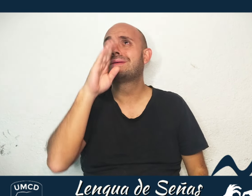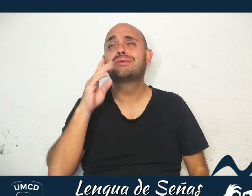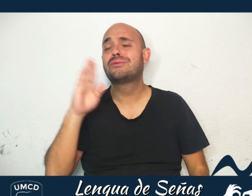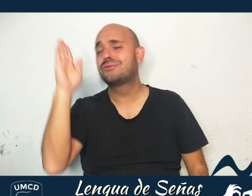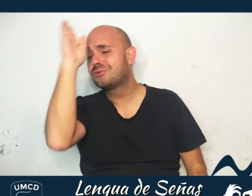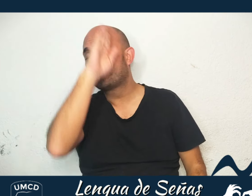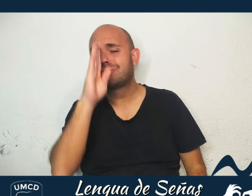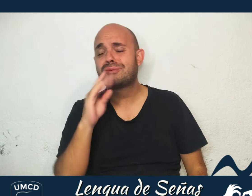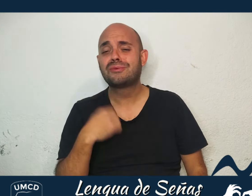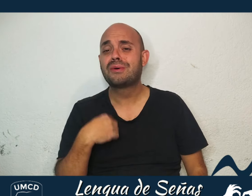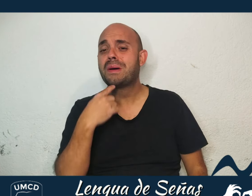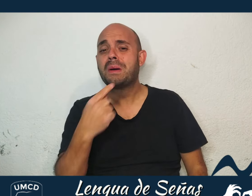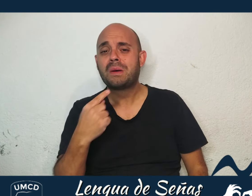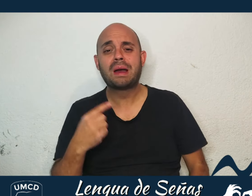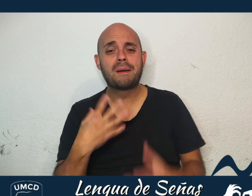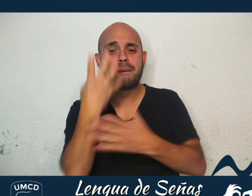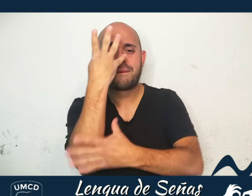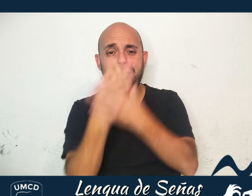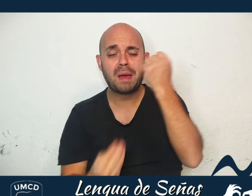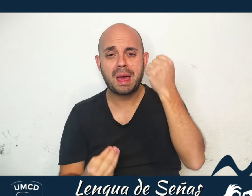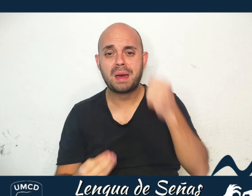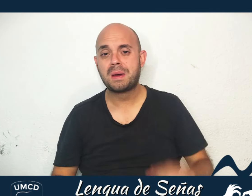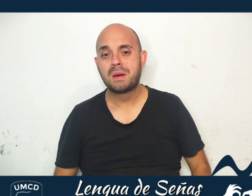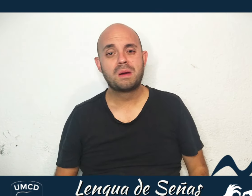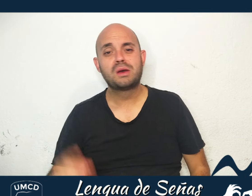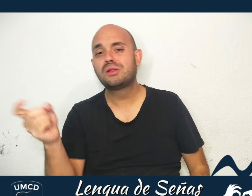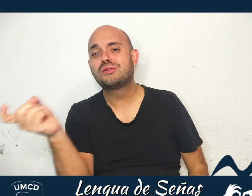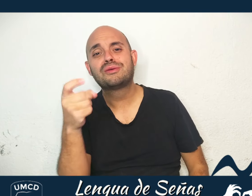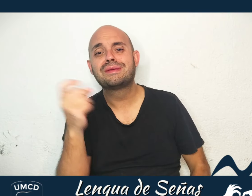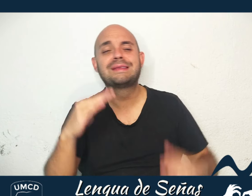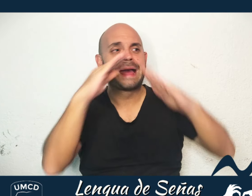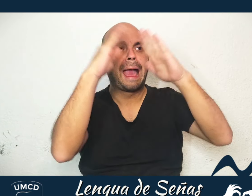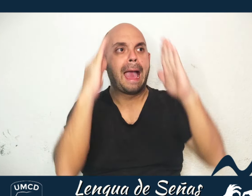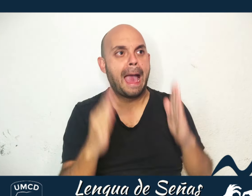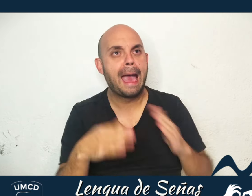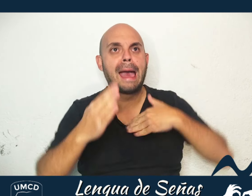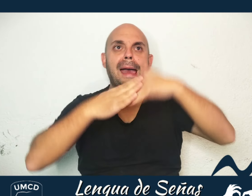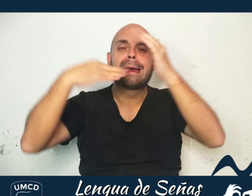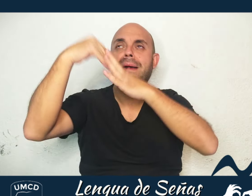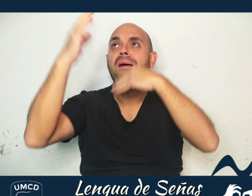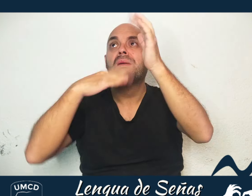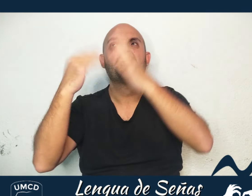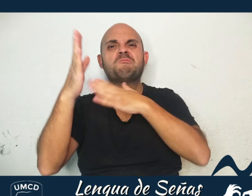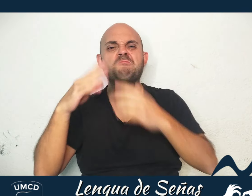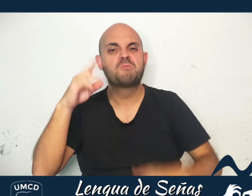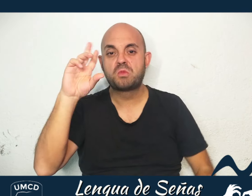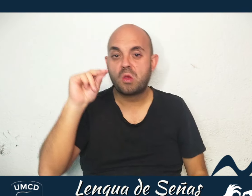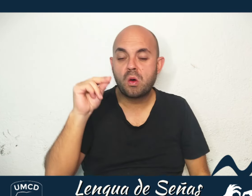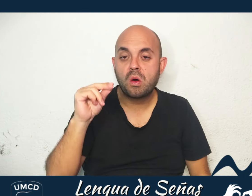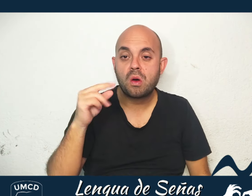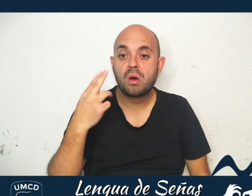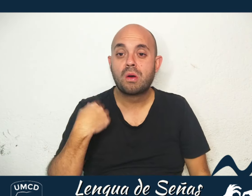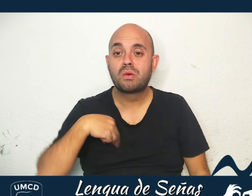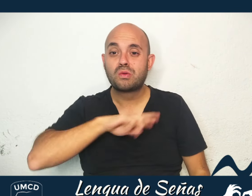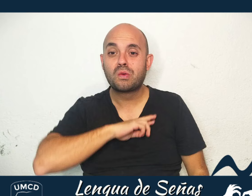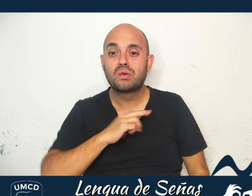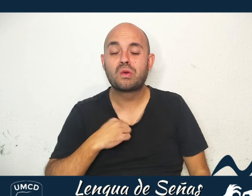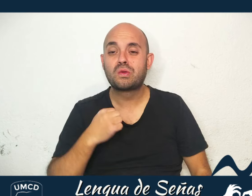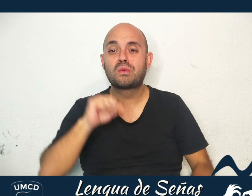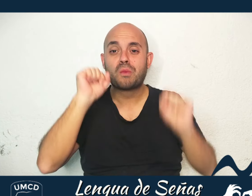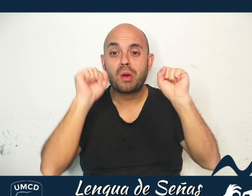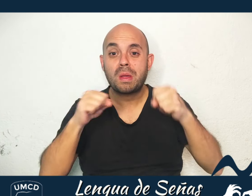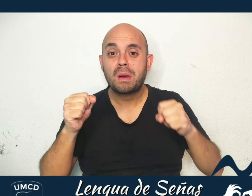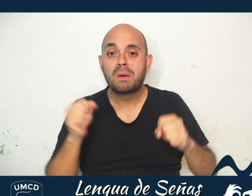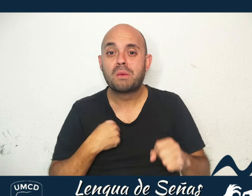tiene cuerpo. Así es que Él no necesita de un palacio, de una casa, de una morada específica. Lo único que vemos nosotros